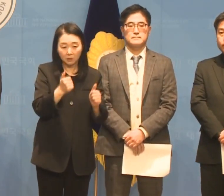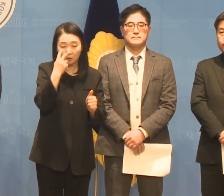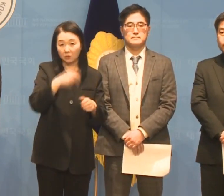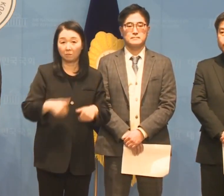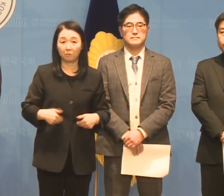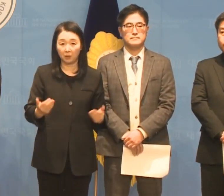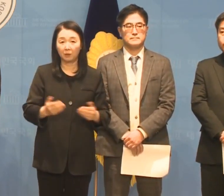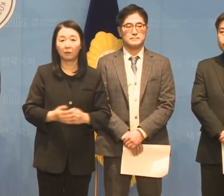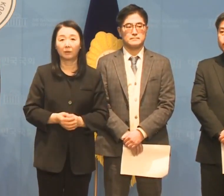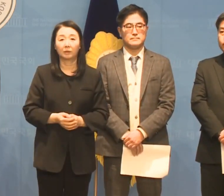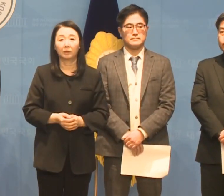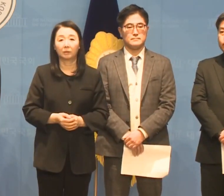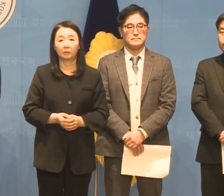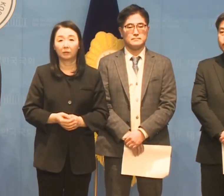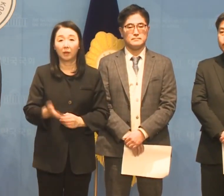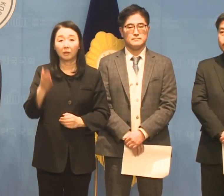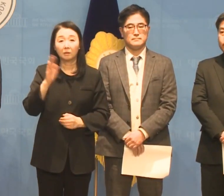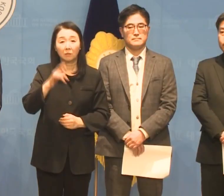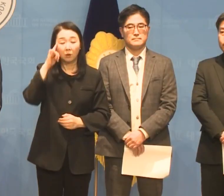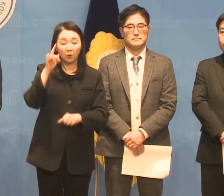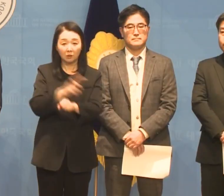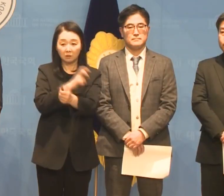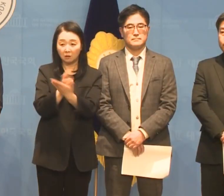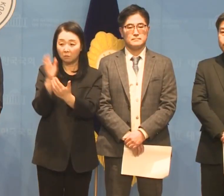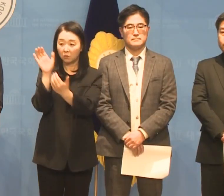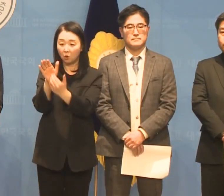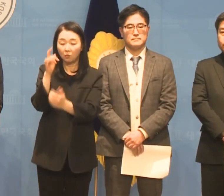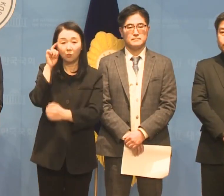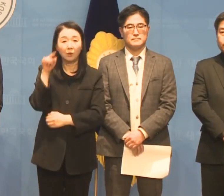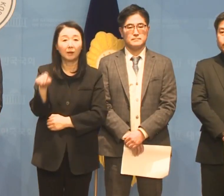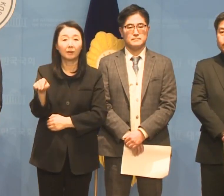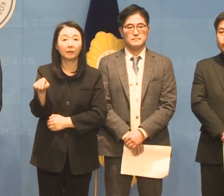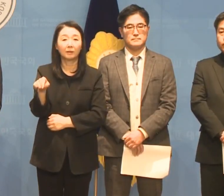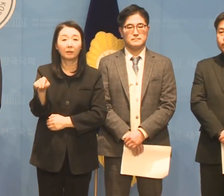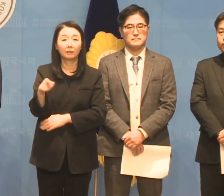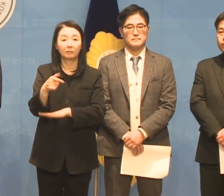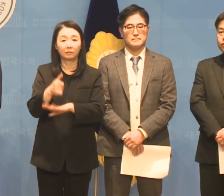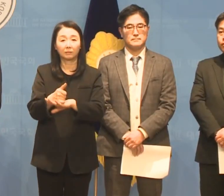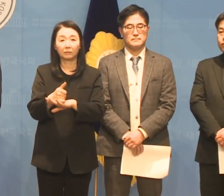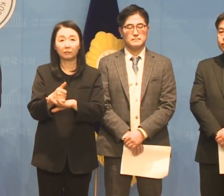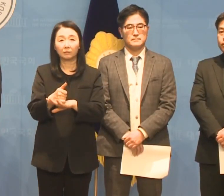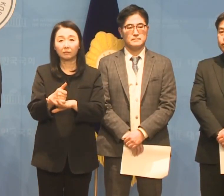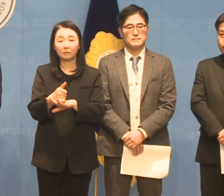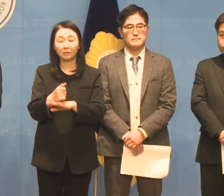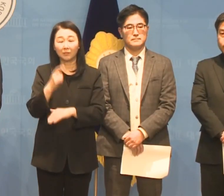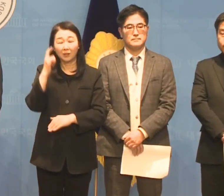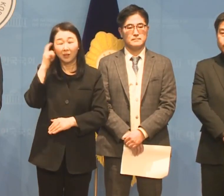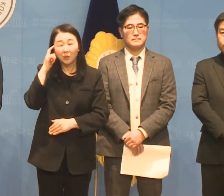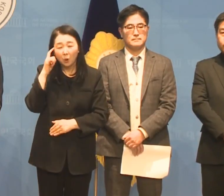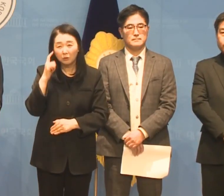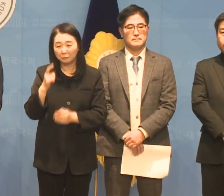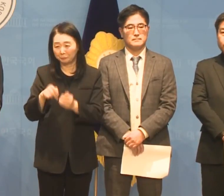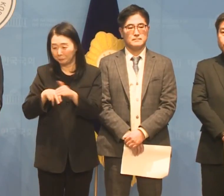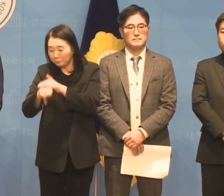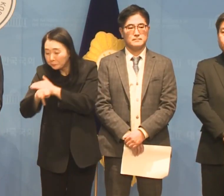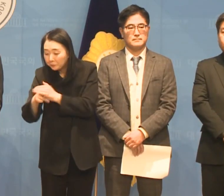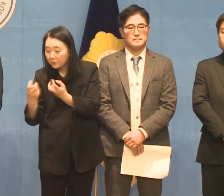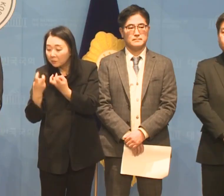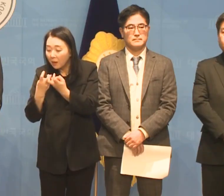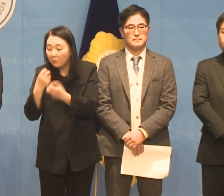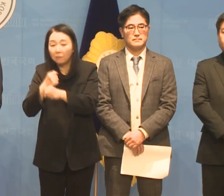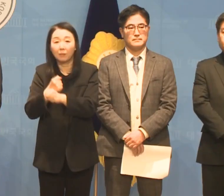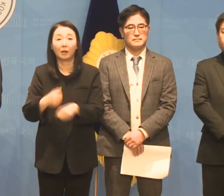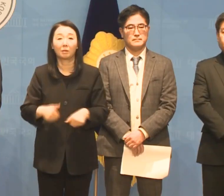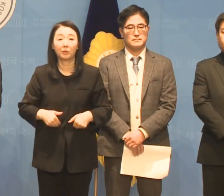필요도 없습니다. 그런데 왜 특검을 거부했겠습니까? 결국 구멍을 파기 위한 것입니다. 윤석열 대통령에